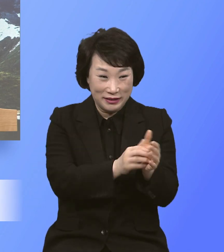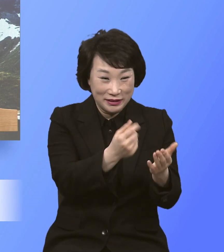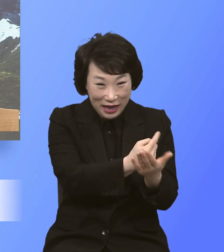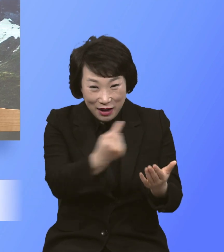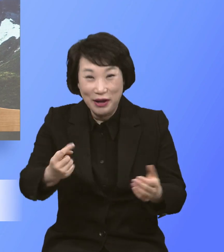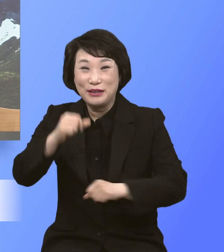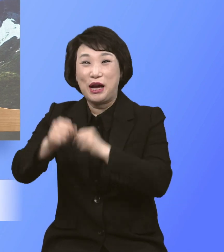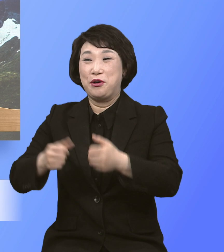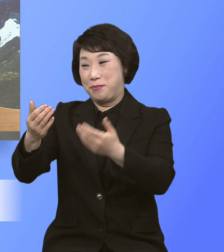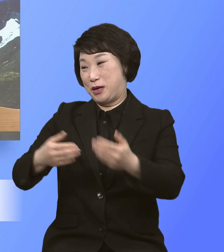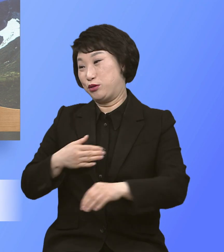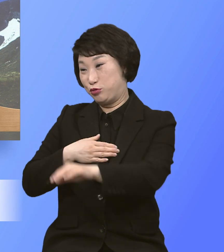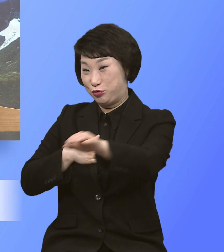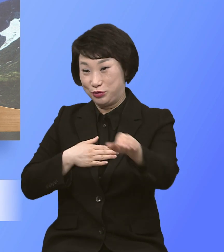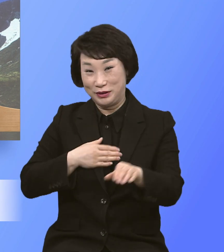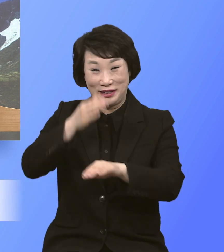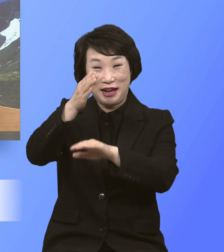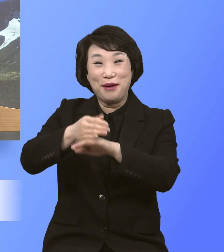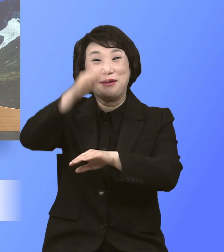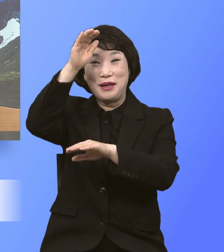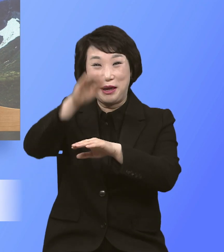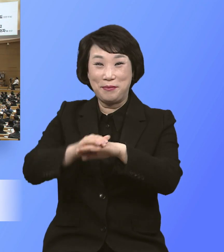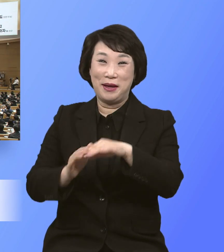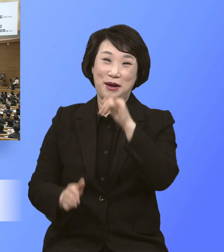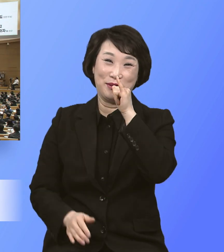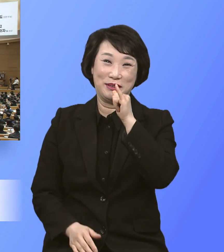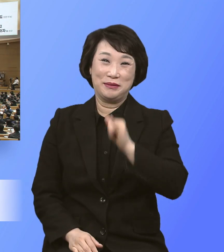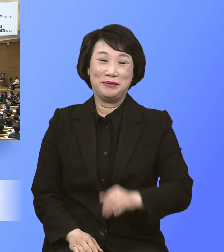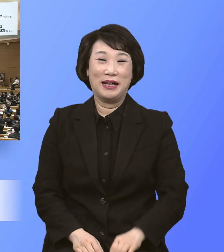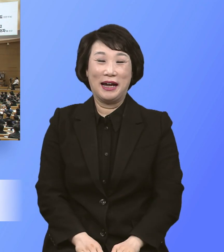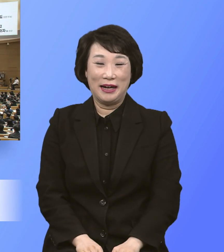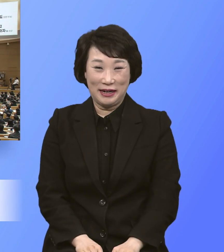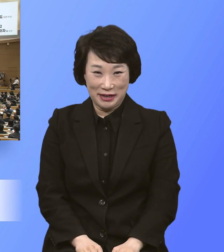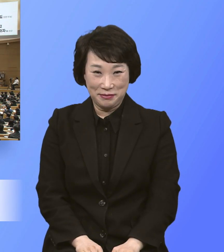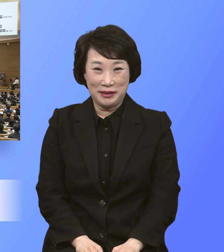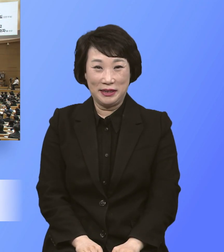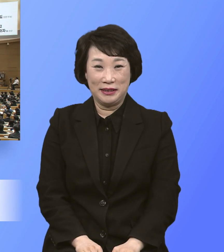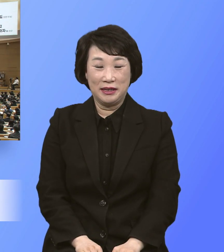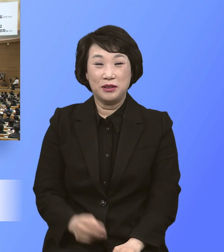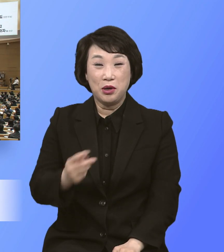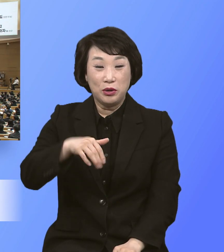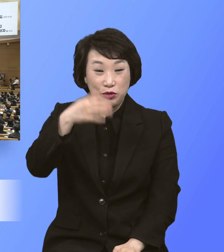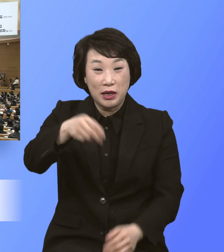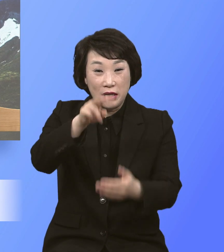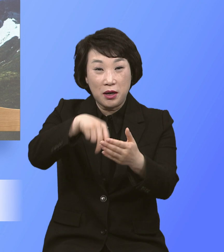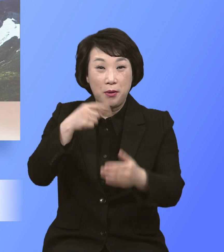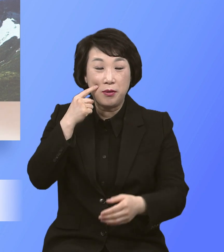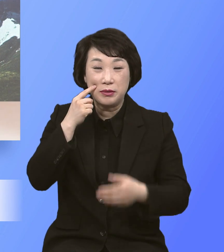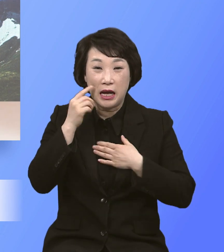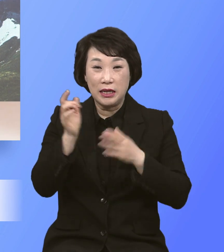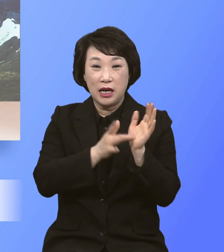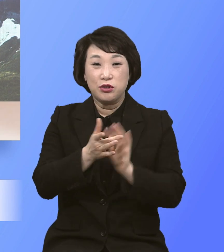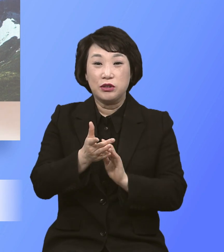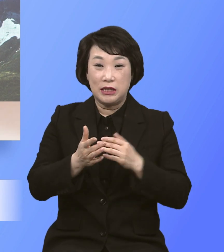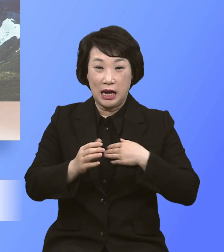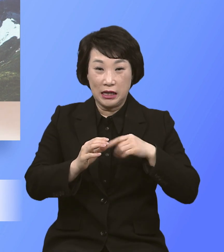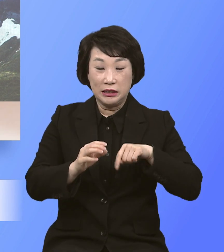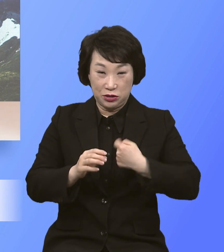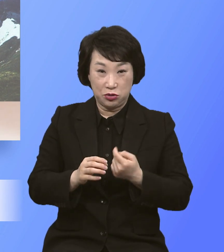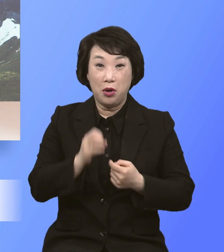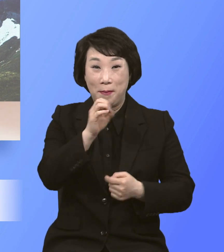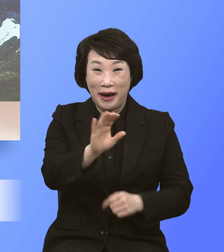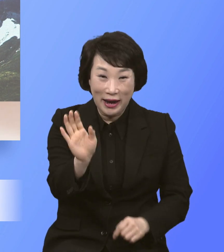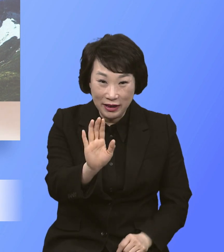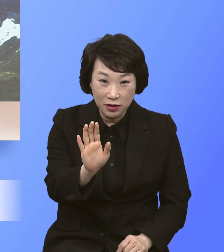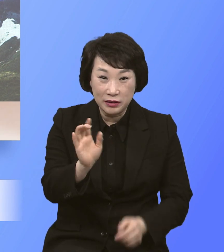자유를 얻었기 때문에 감사의 예배를 드린다. 또 그 뒤에 읽고 내가 내 자의로 말한 것이